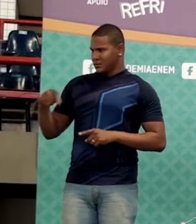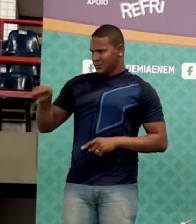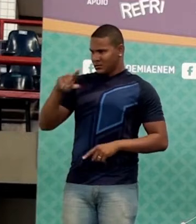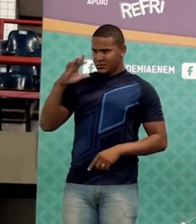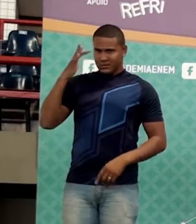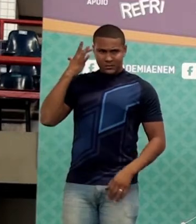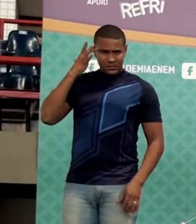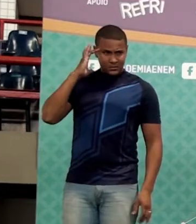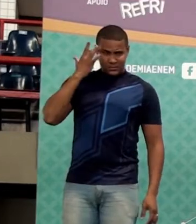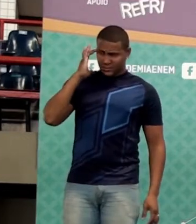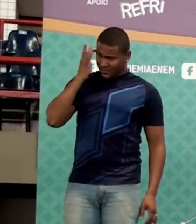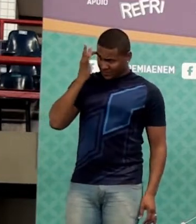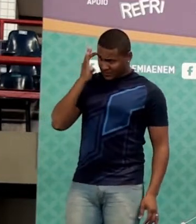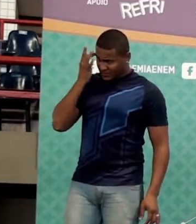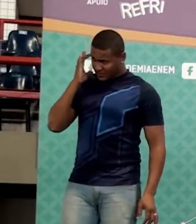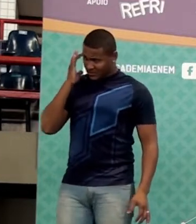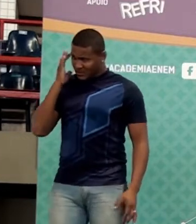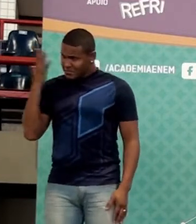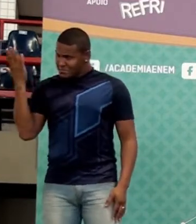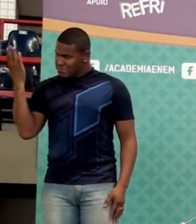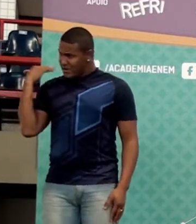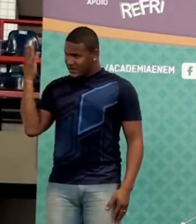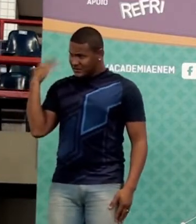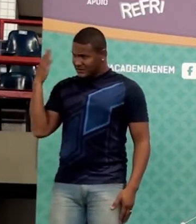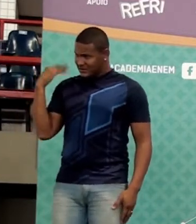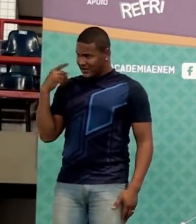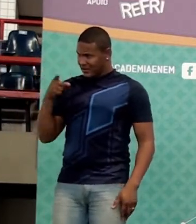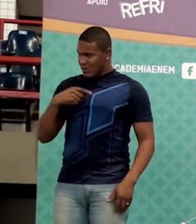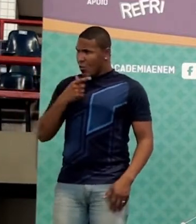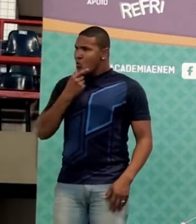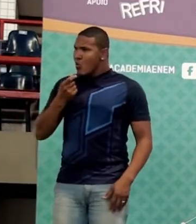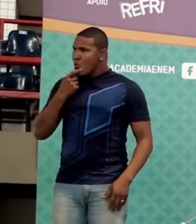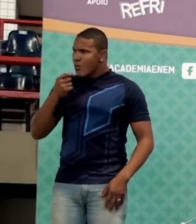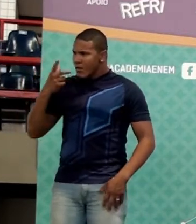acham que o homem primitivo precisava ir para uma academia?